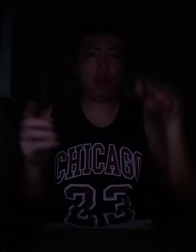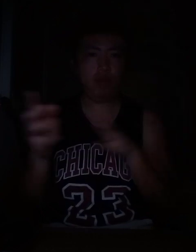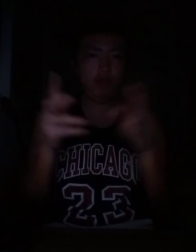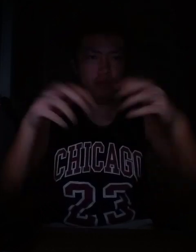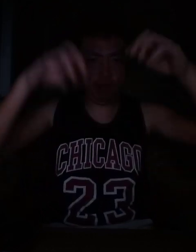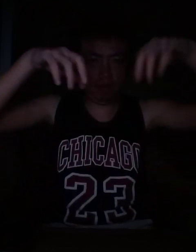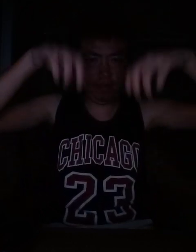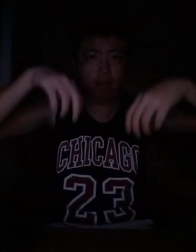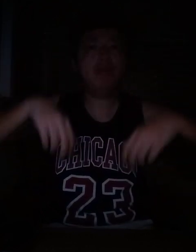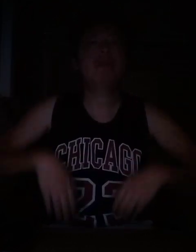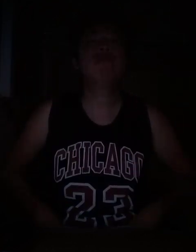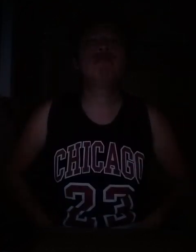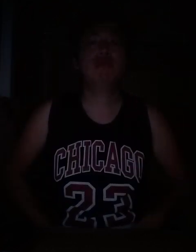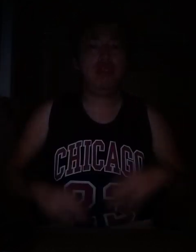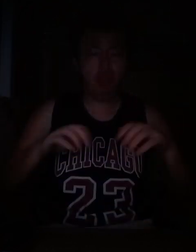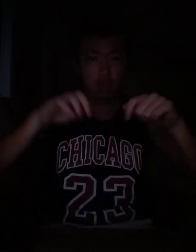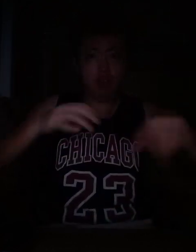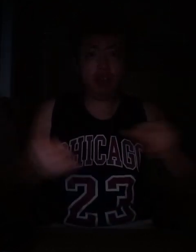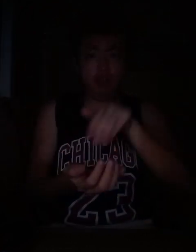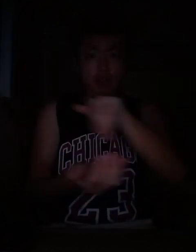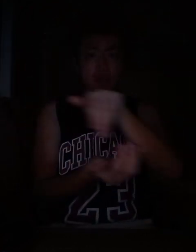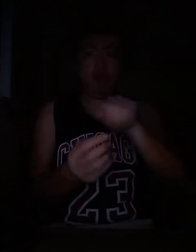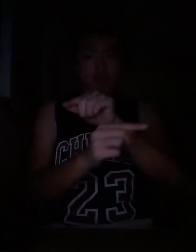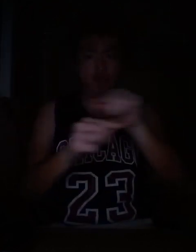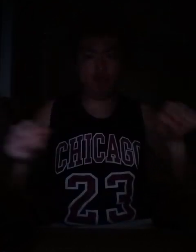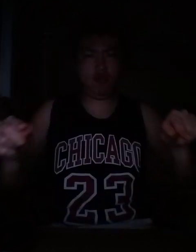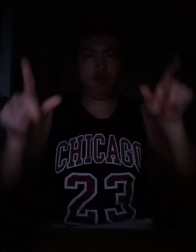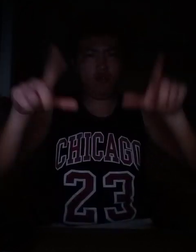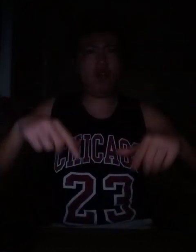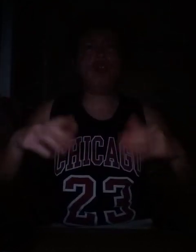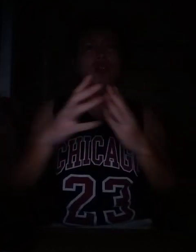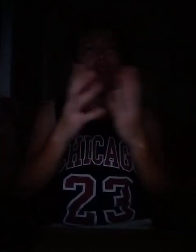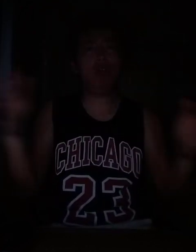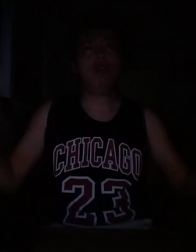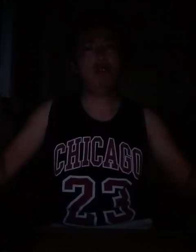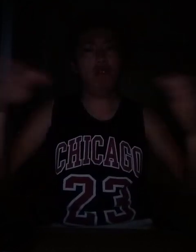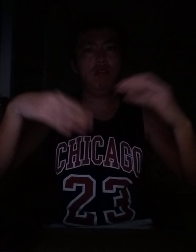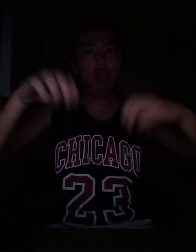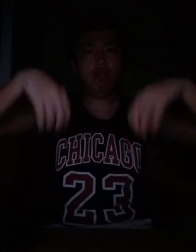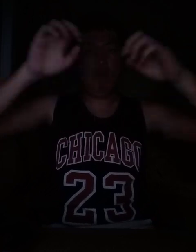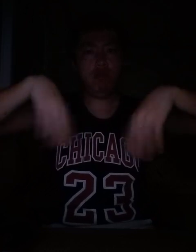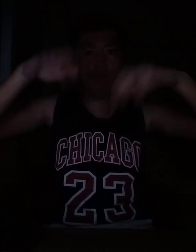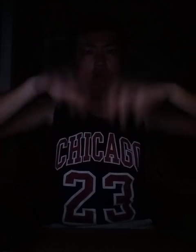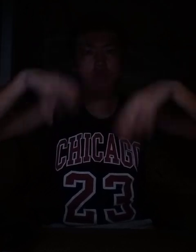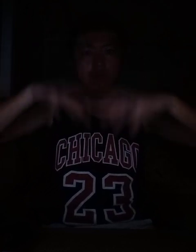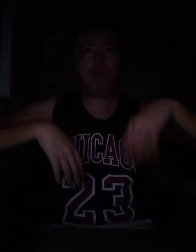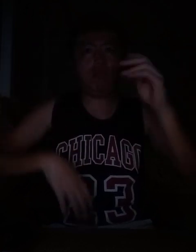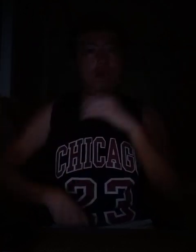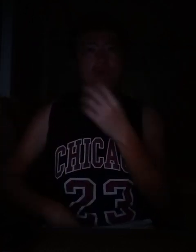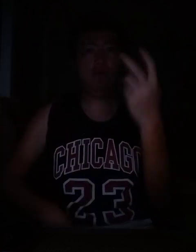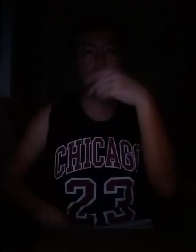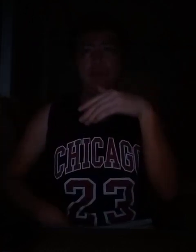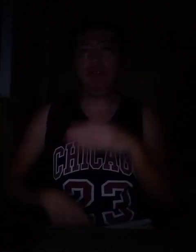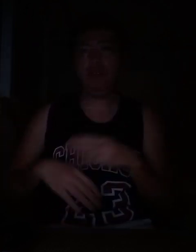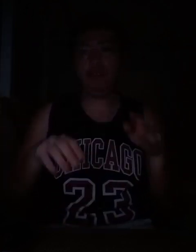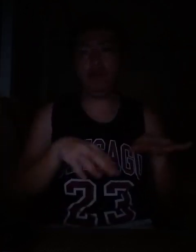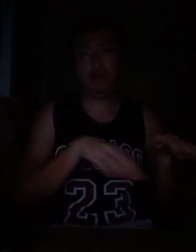특징입니다. 특히 비구름이 선 모양으로 이어져 특정 지역에 집중호우가 내리는 선상 강수대가 형성될 가능성이 있다는